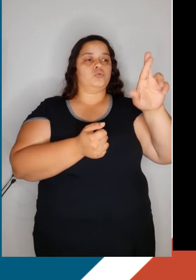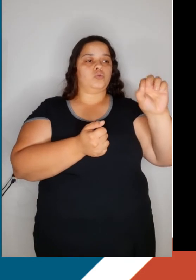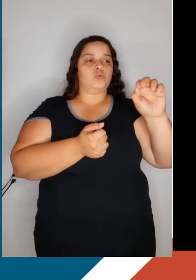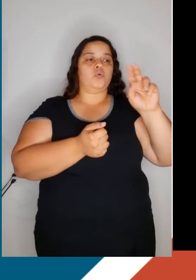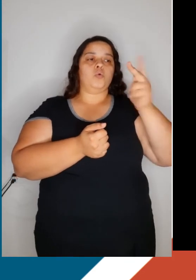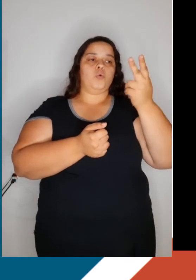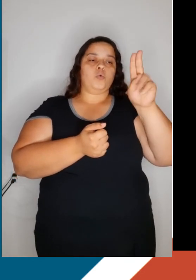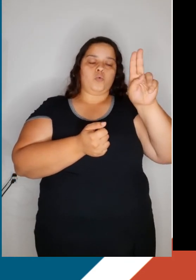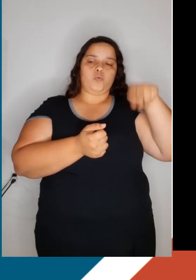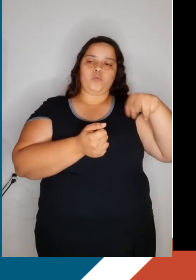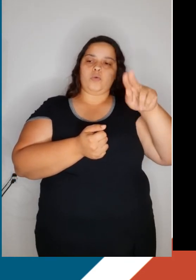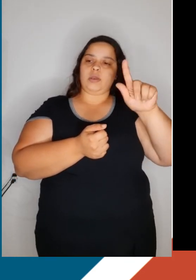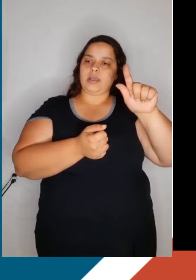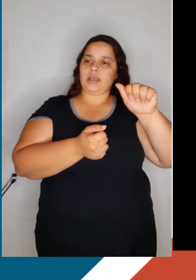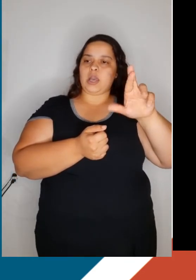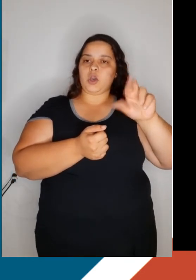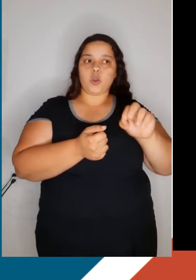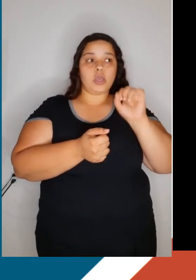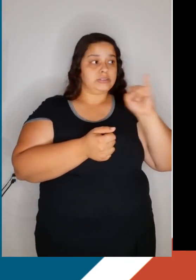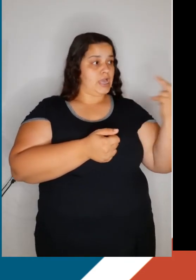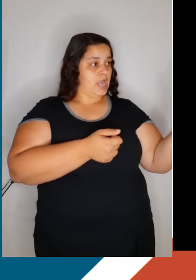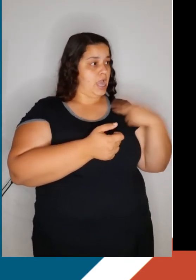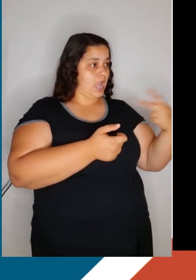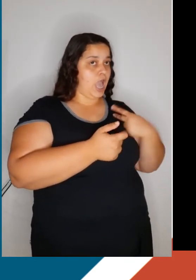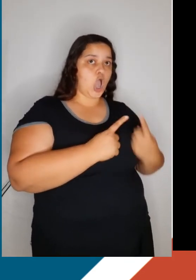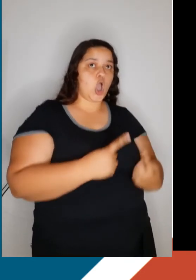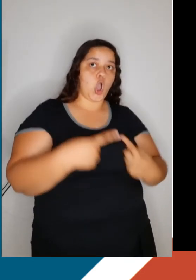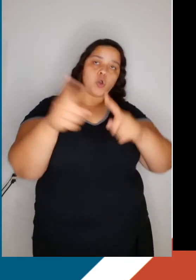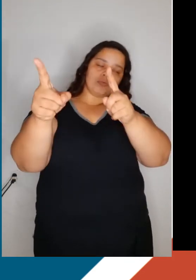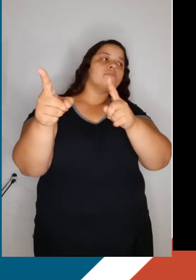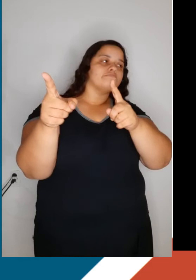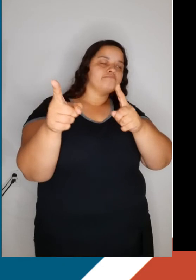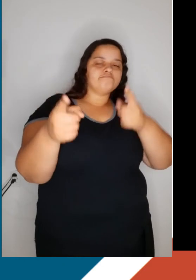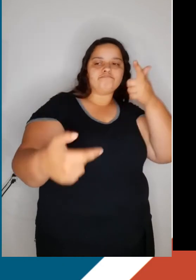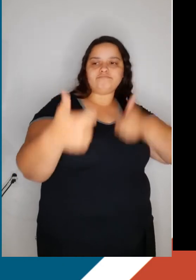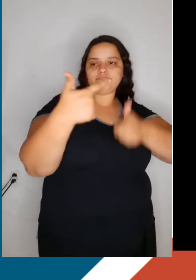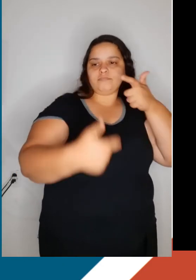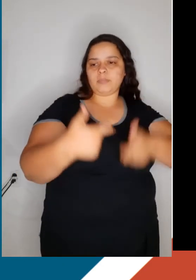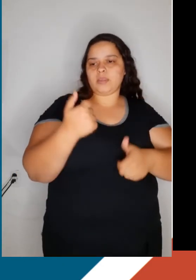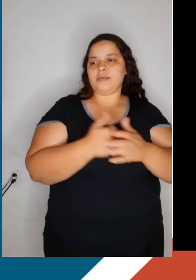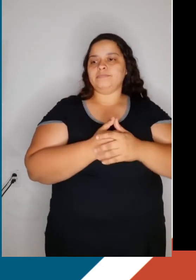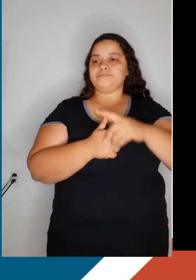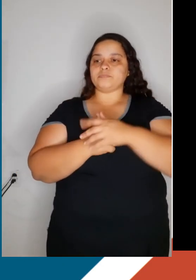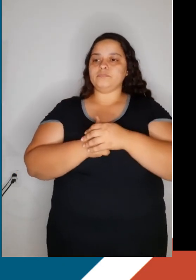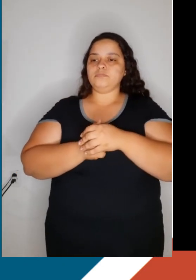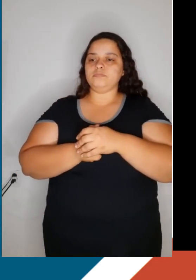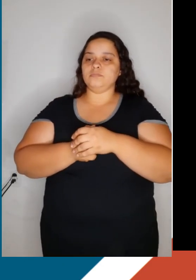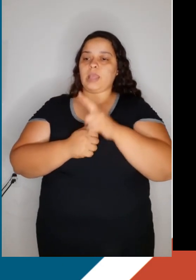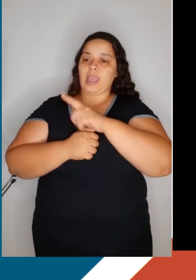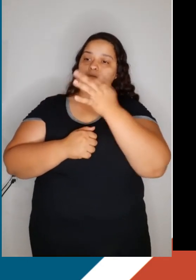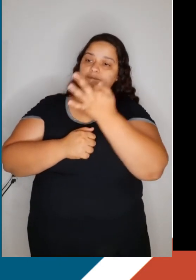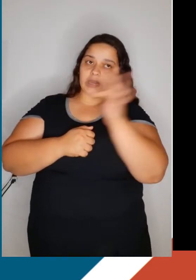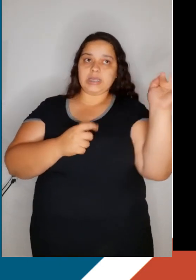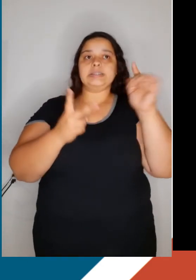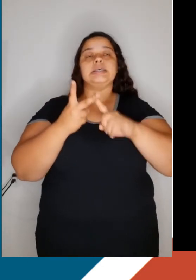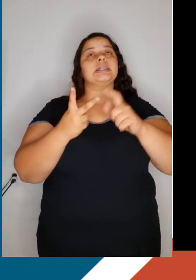de que o inimigo do meu amigo é também meu inimigo. E esse é o início da Primeira Guerra Mundial. A Alemanha, a França